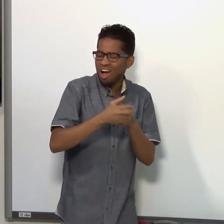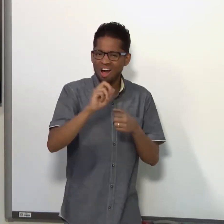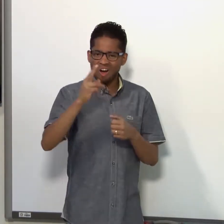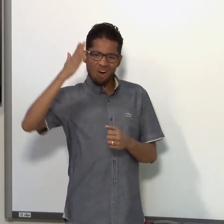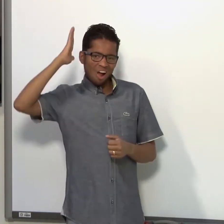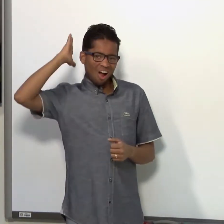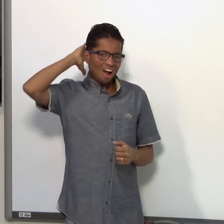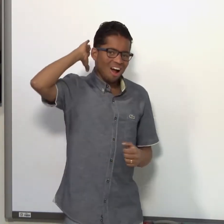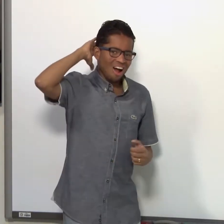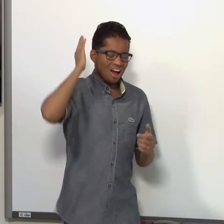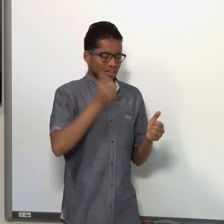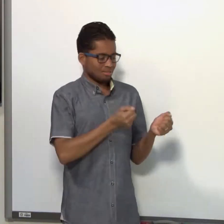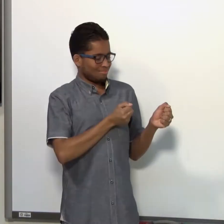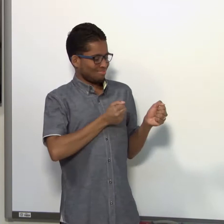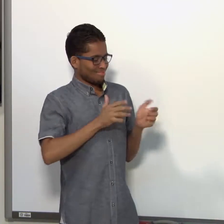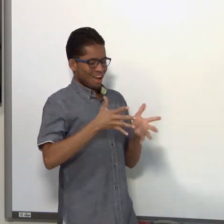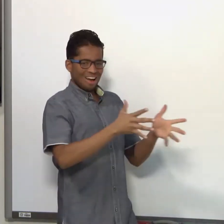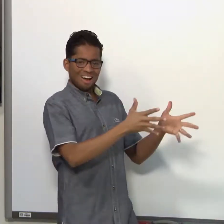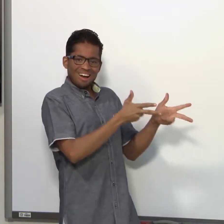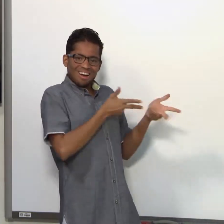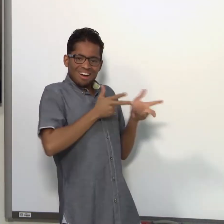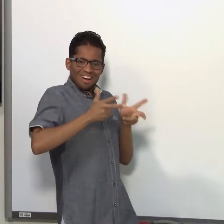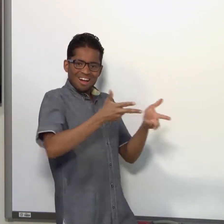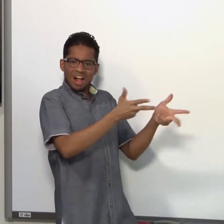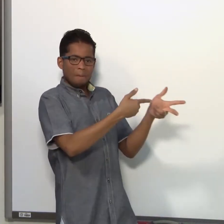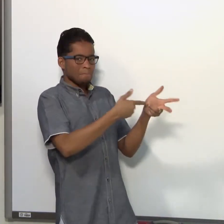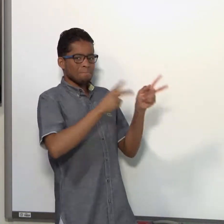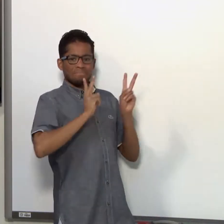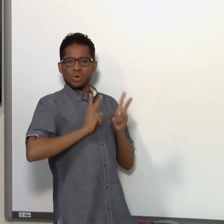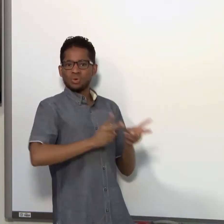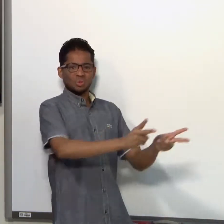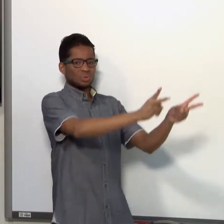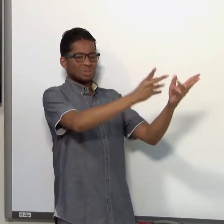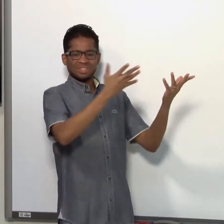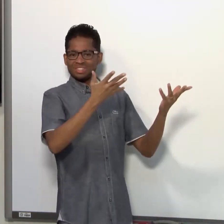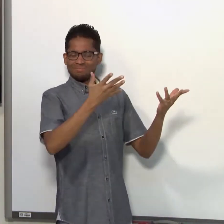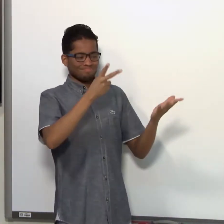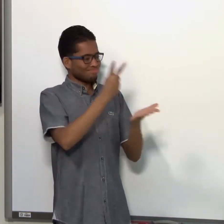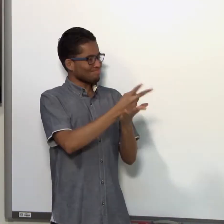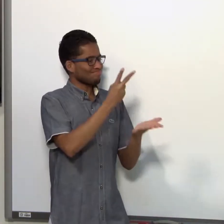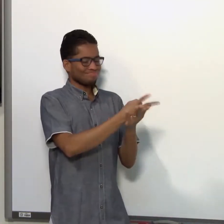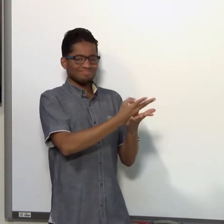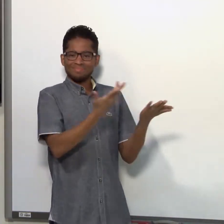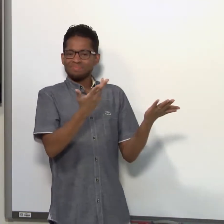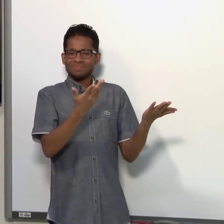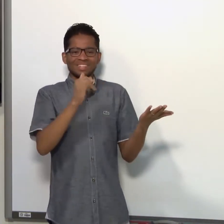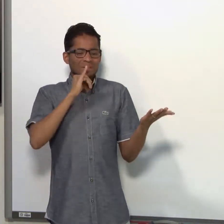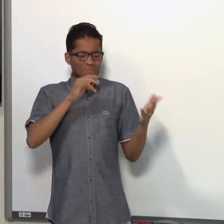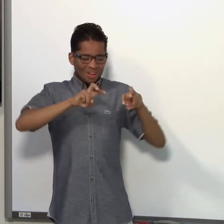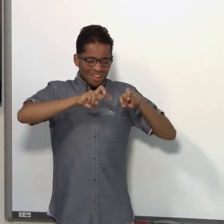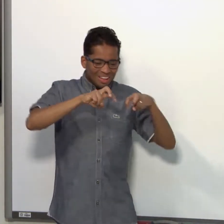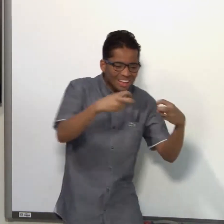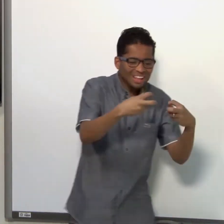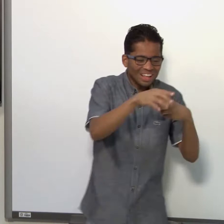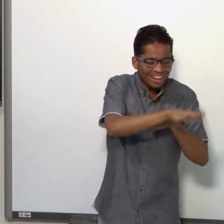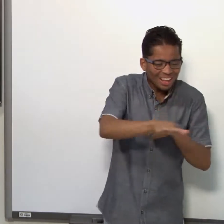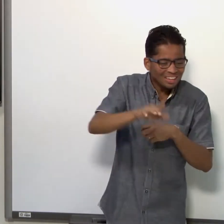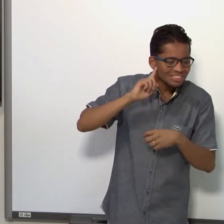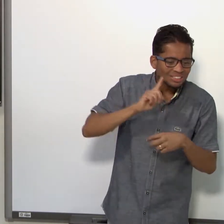mas os surdos, de forma teimosa, continuou, em outros espaços, a utilizar a língua de sinais. Então, em